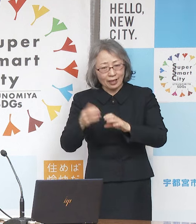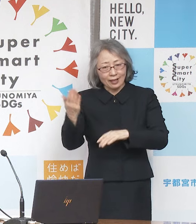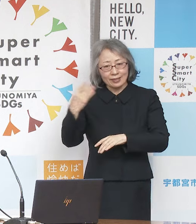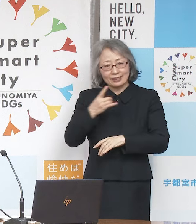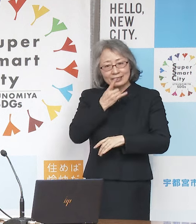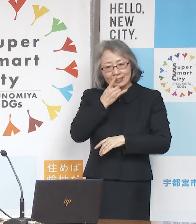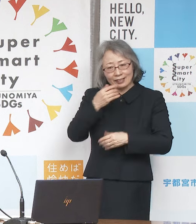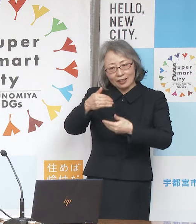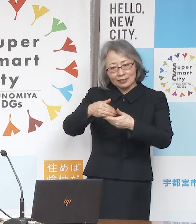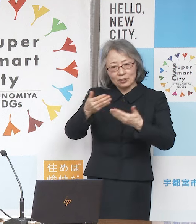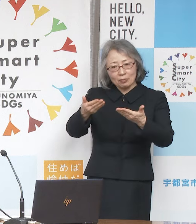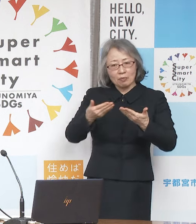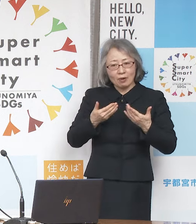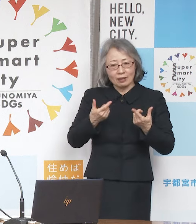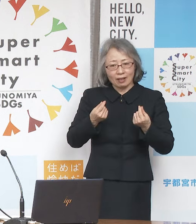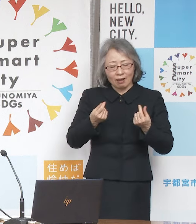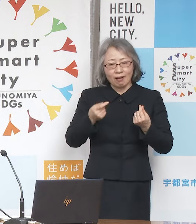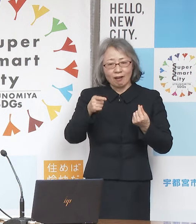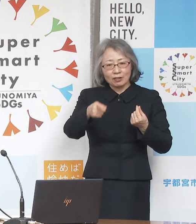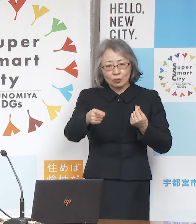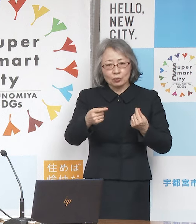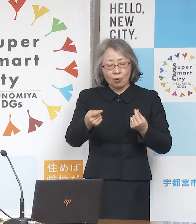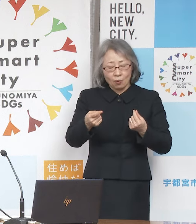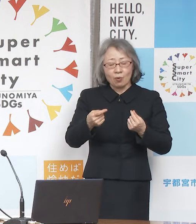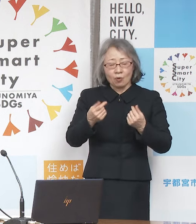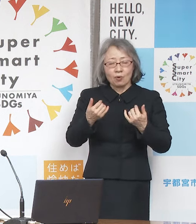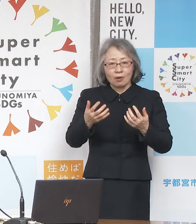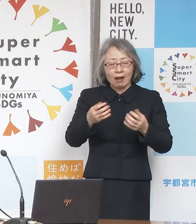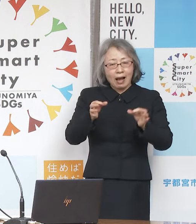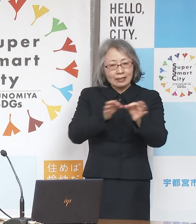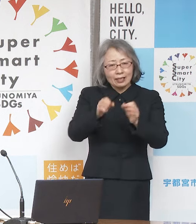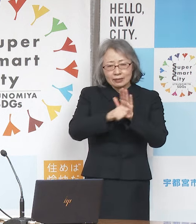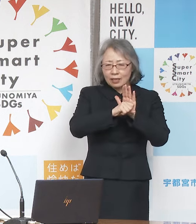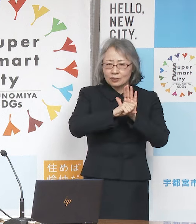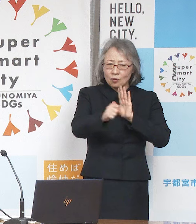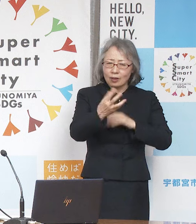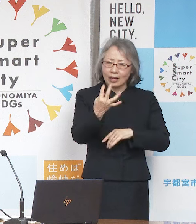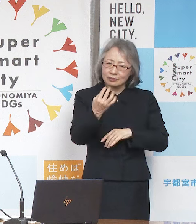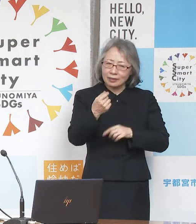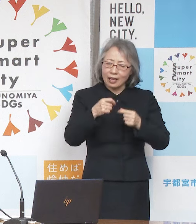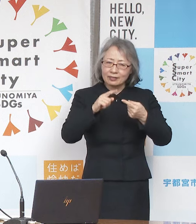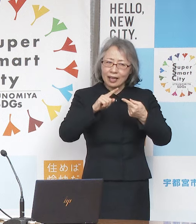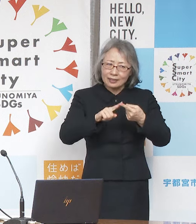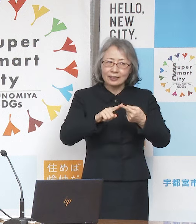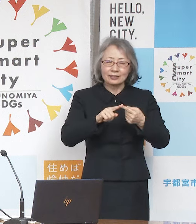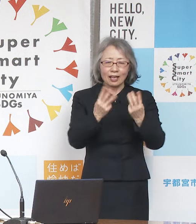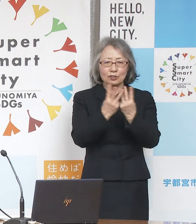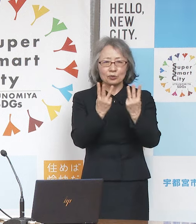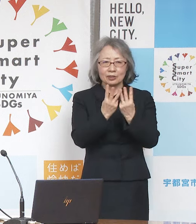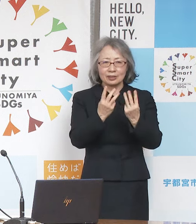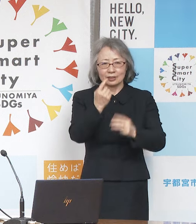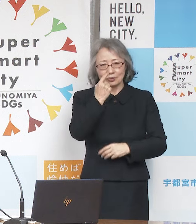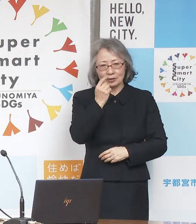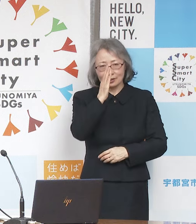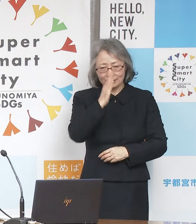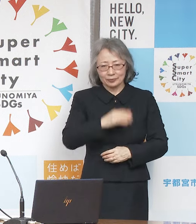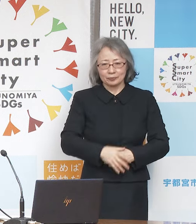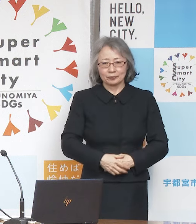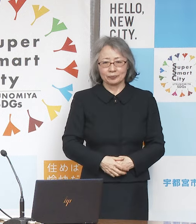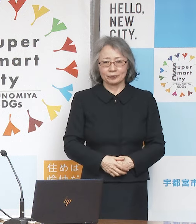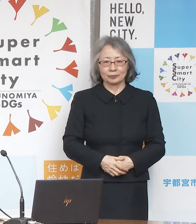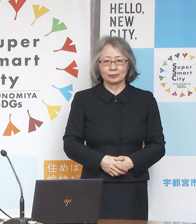期待感を伺いましたけども具体的にそのま来場者とか経済効果とかそういうまちょっと具体的な期待値などがありましたら教えて